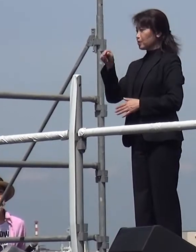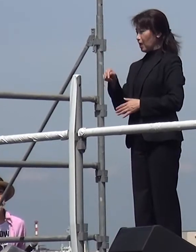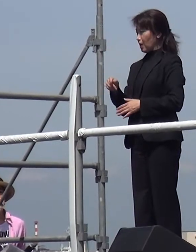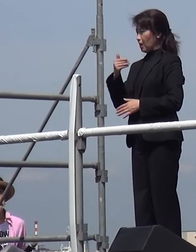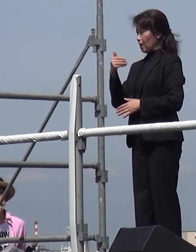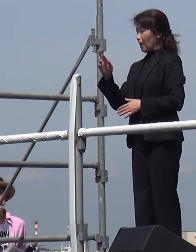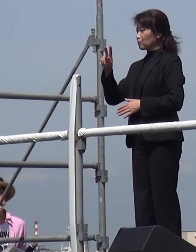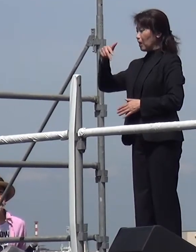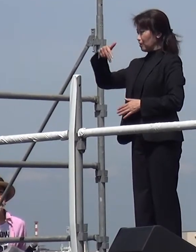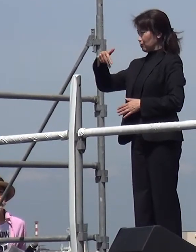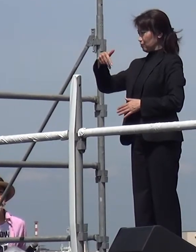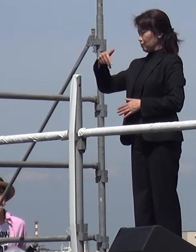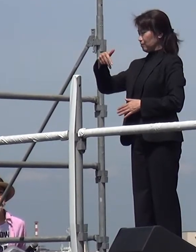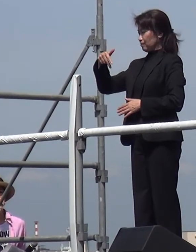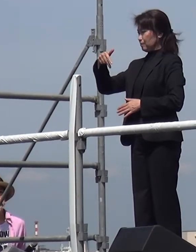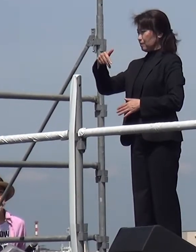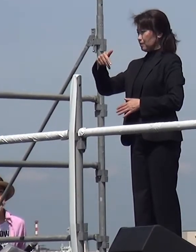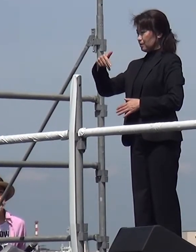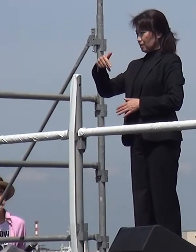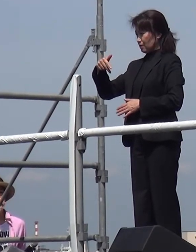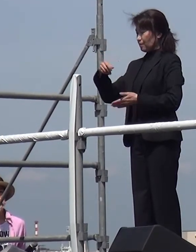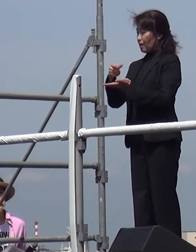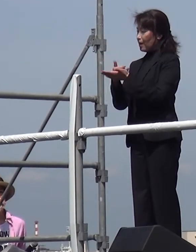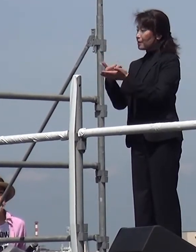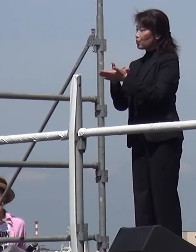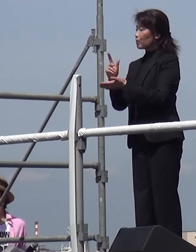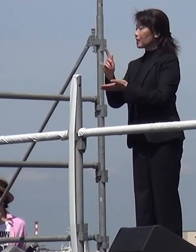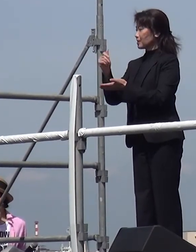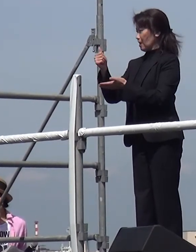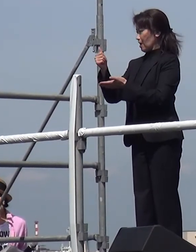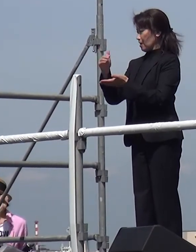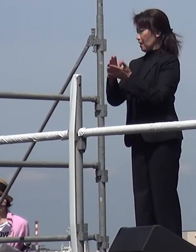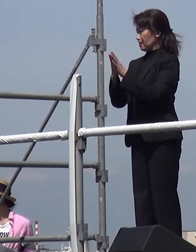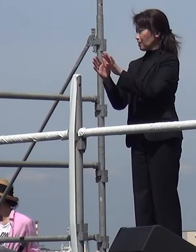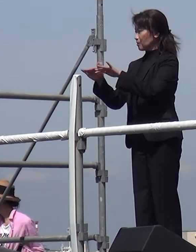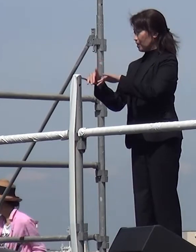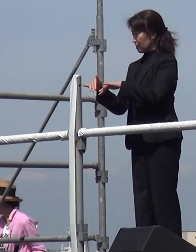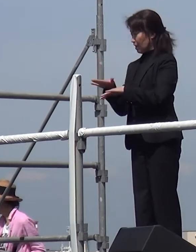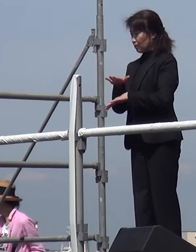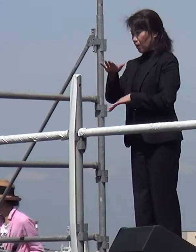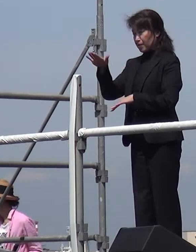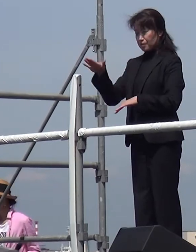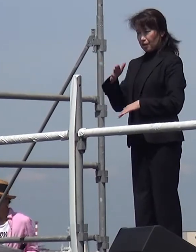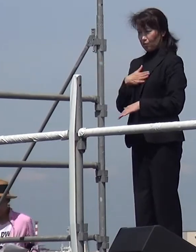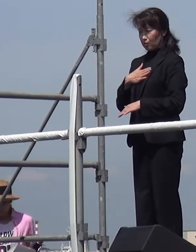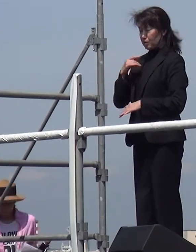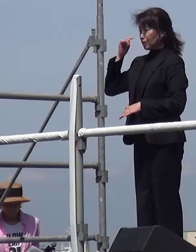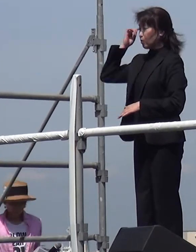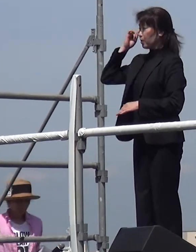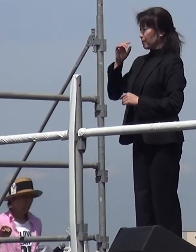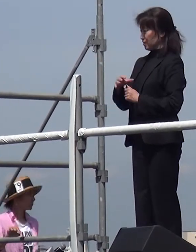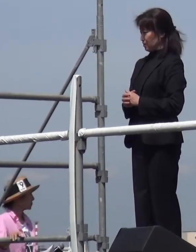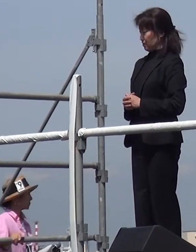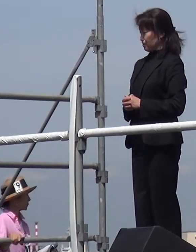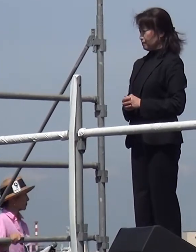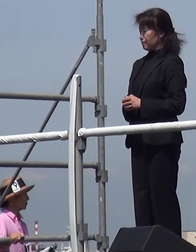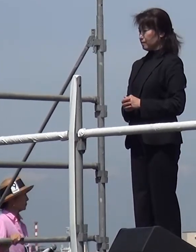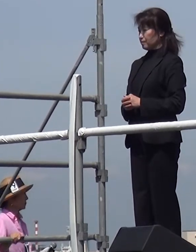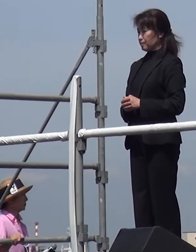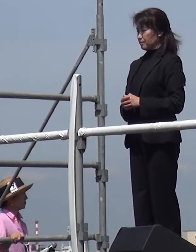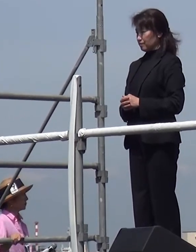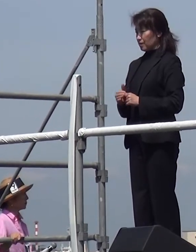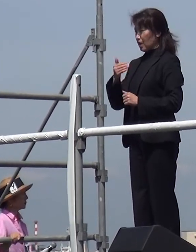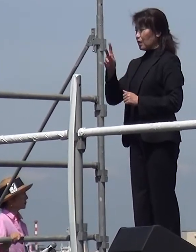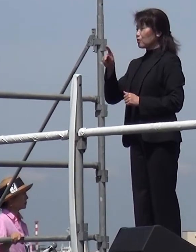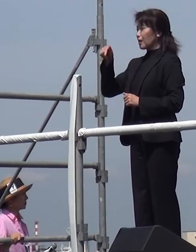説家が亡くなったことをご存知だと思います。グラ